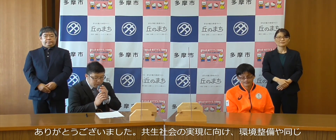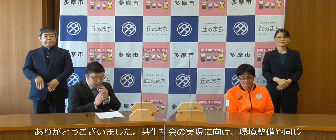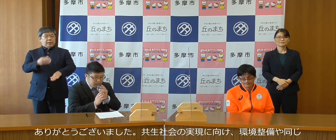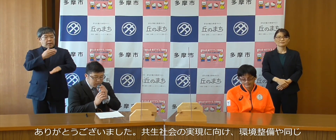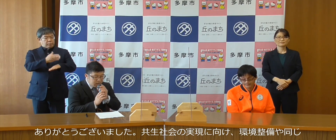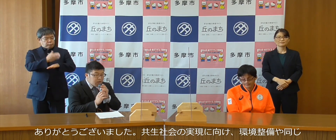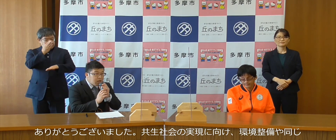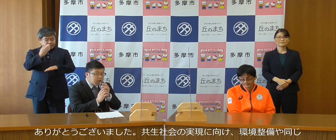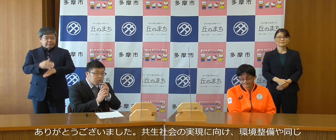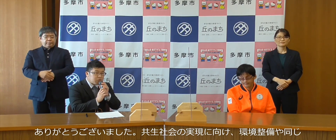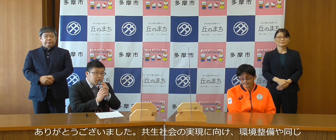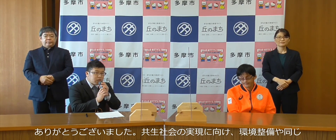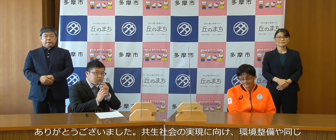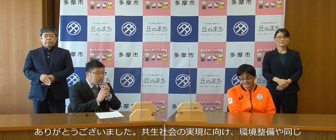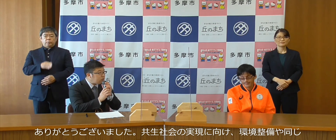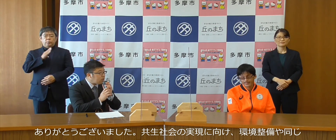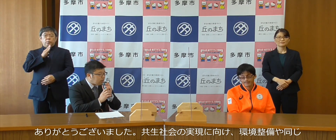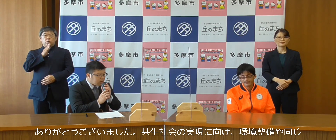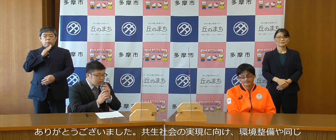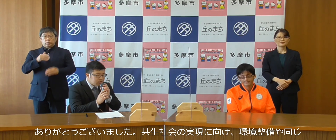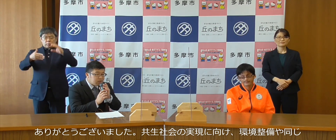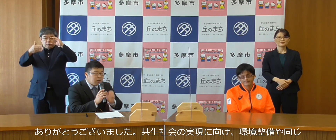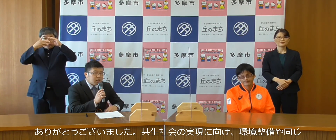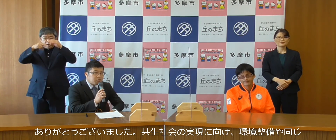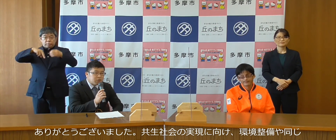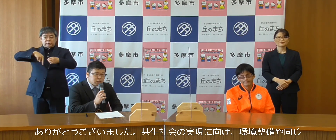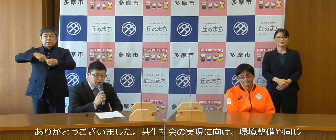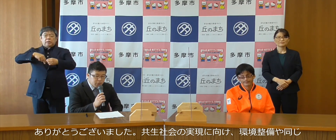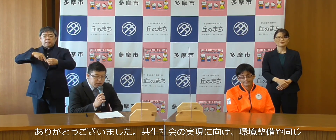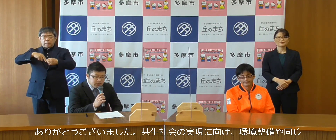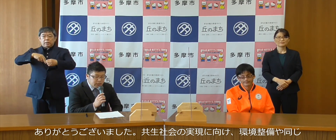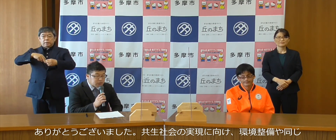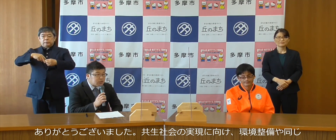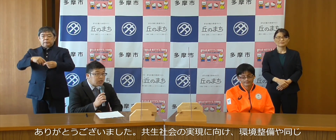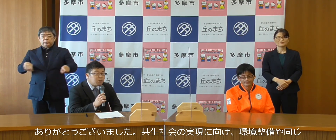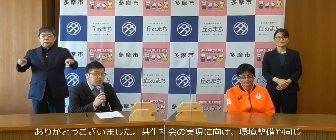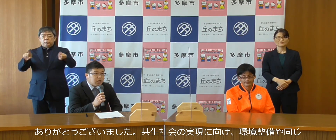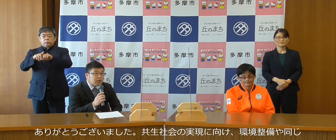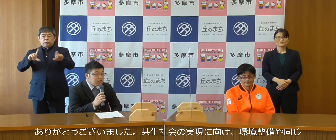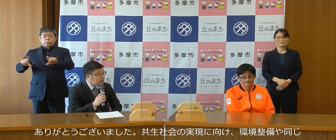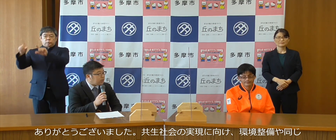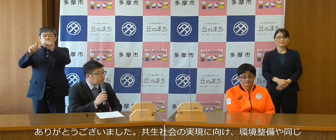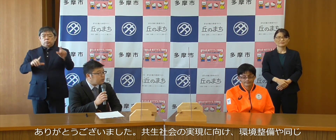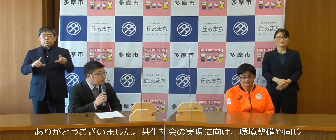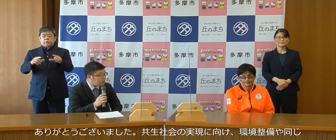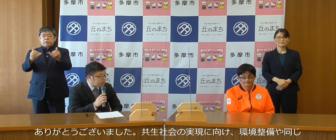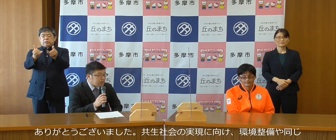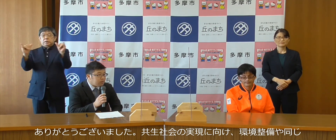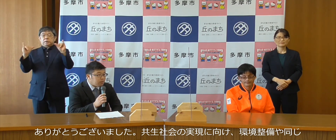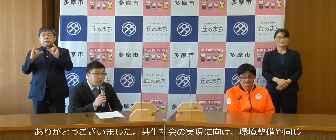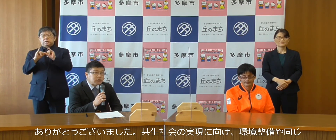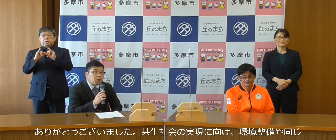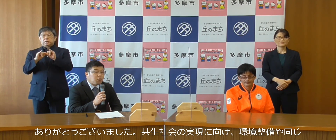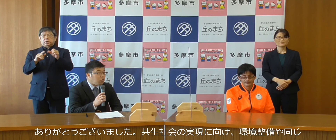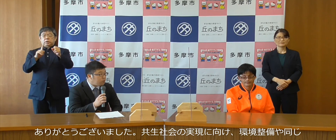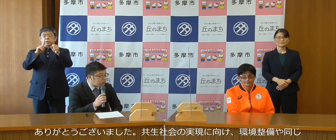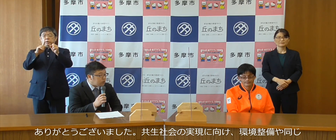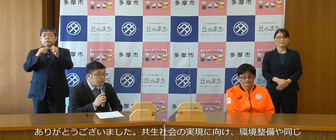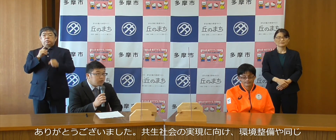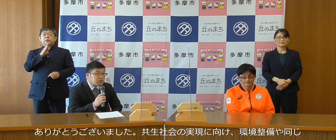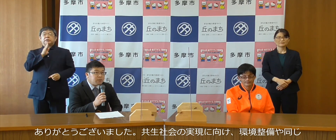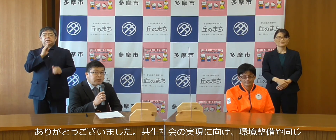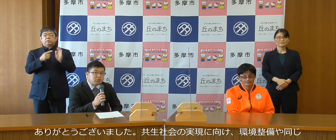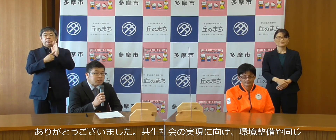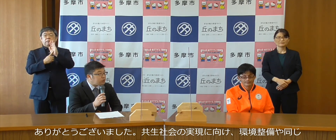ありがとうございました。本当にブラインドサッカーが本当に共生社会の実現に向けて、環境整備、同じ方向を